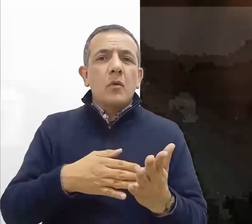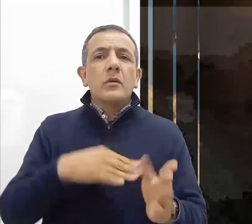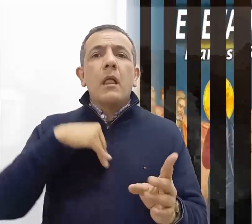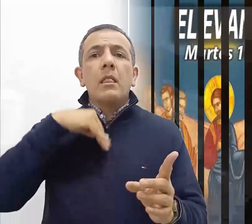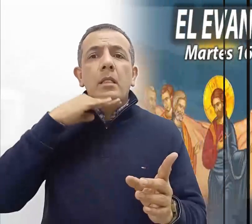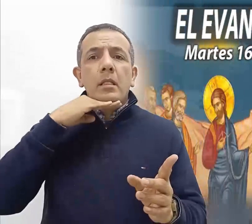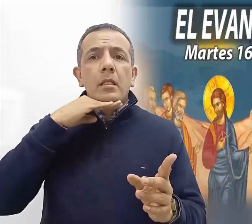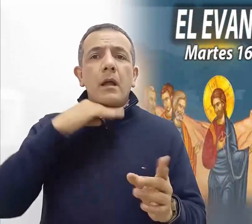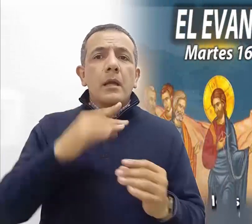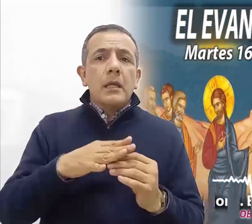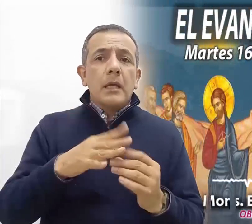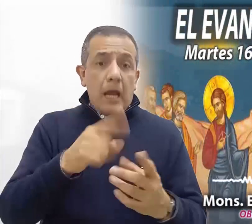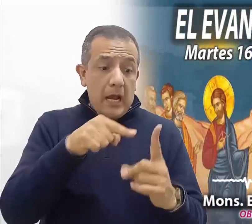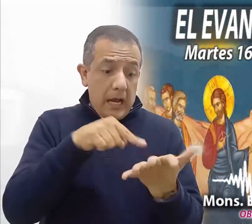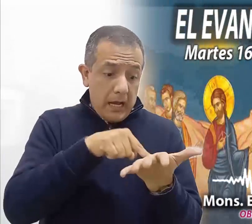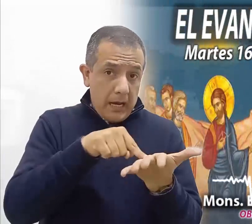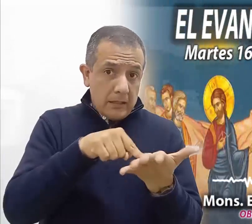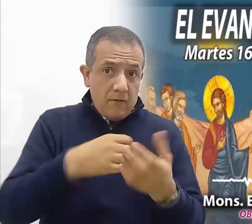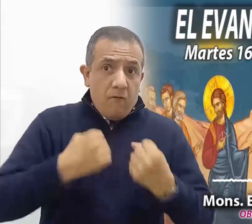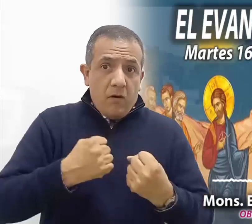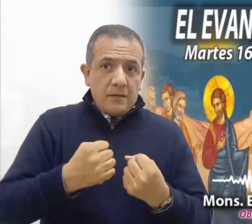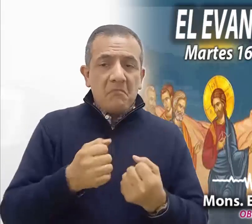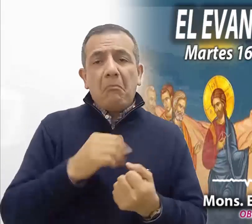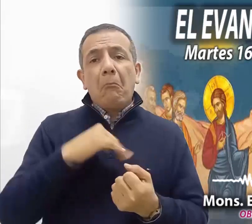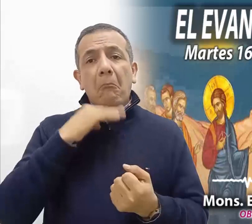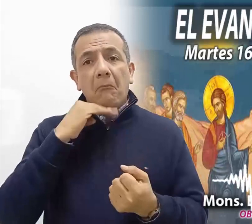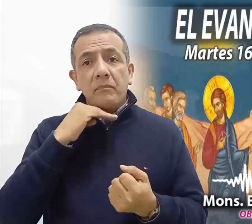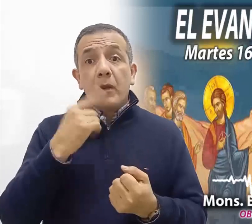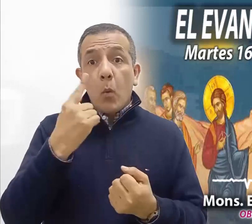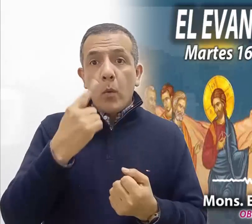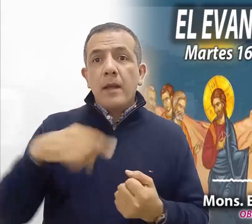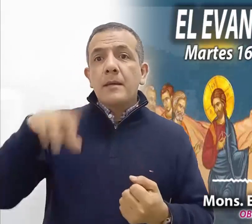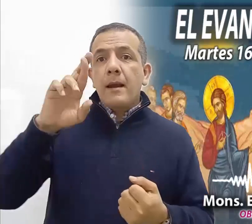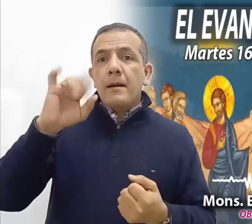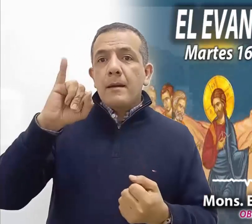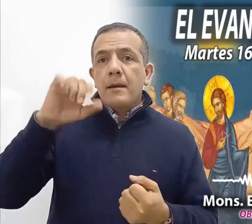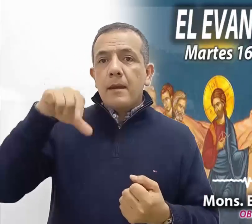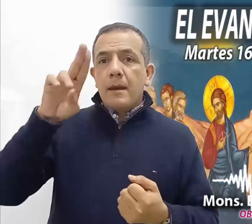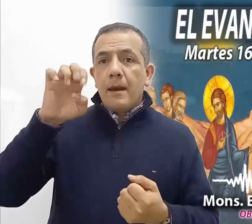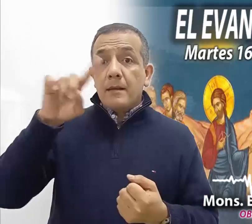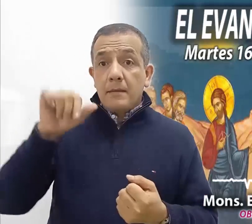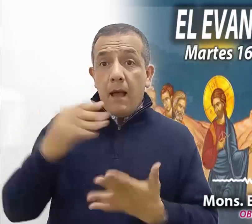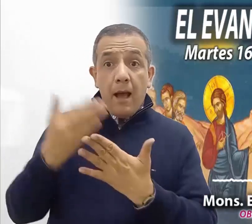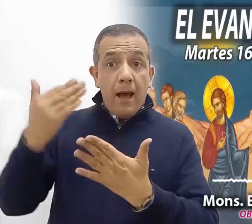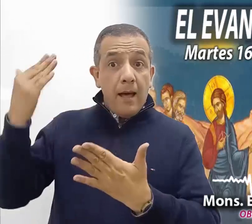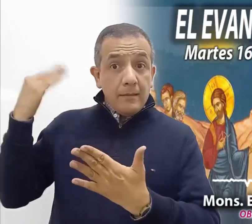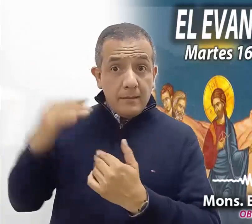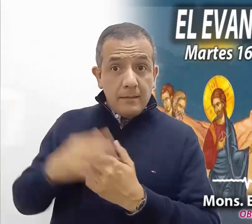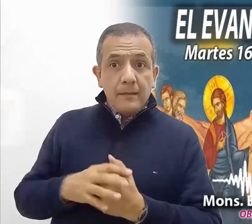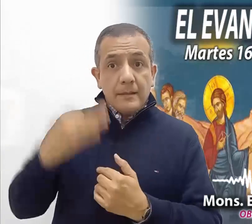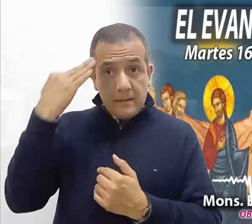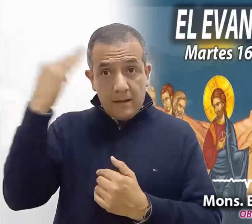de ellas es la declaración que hace sobre la riqueza. Si pensamos en la ideología que privaba en los tiempos de